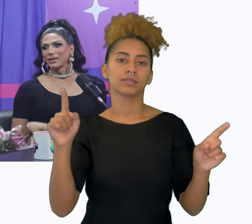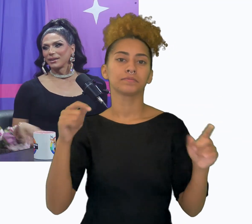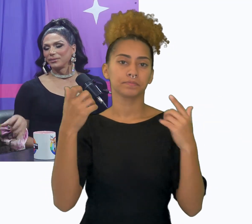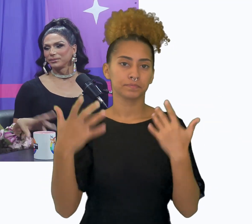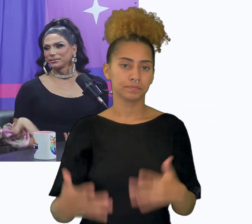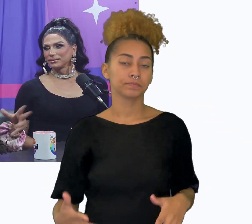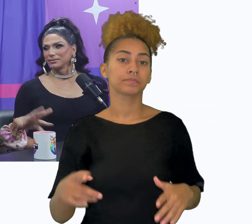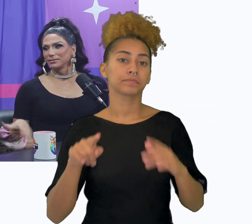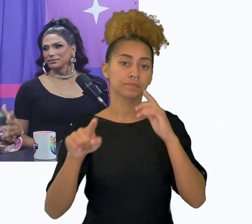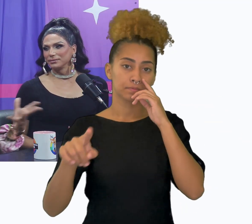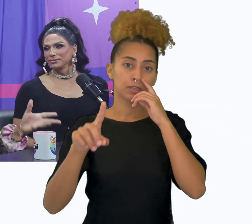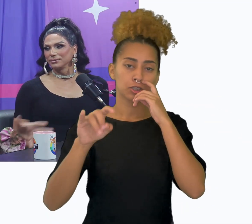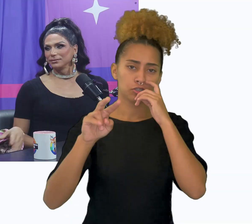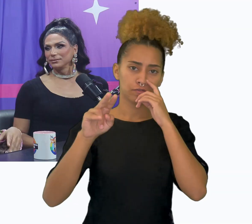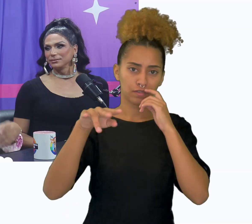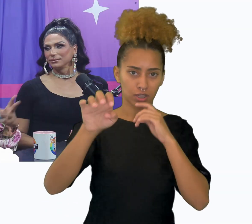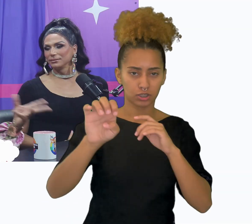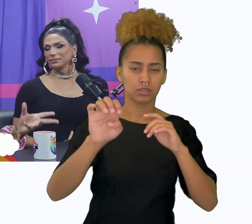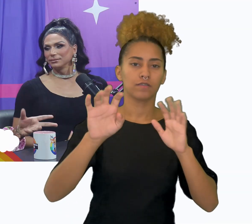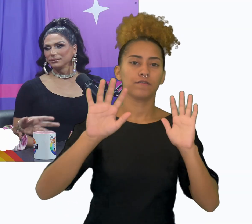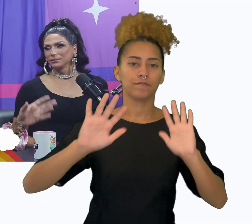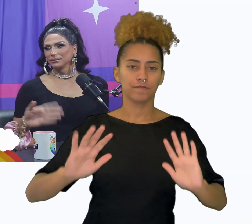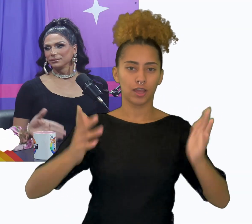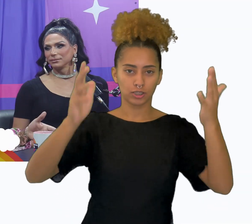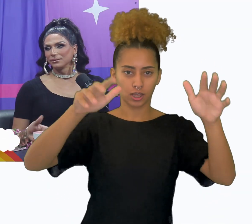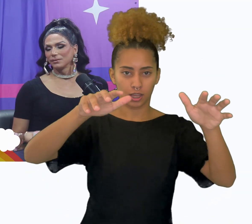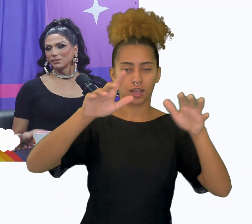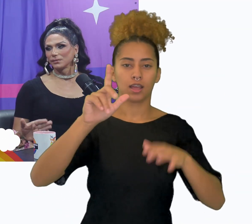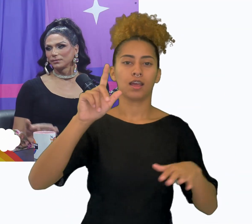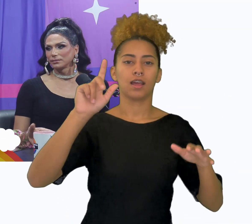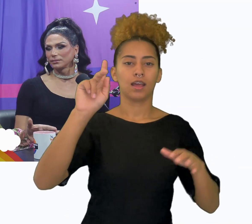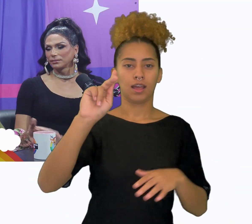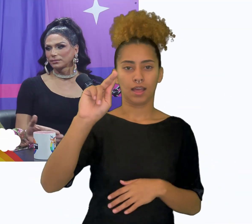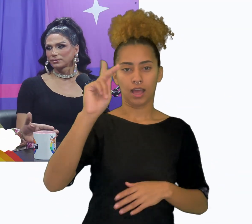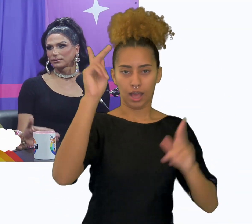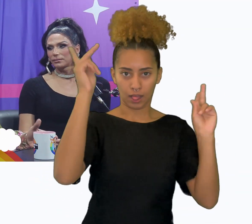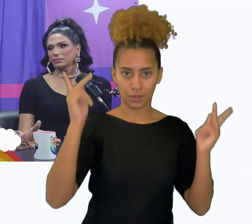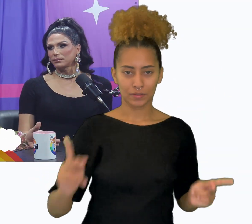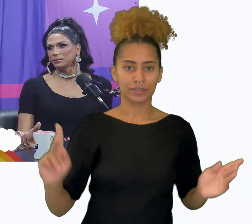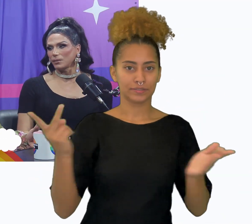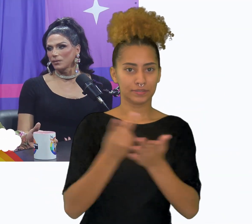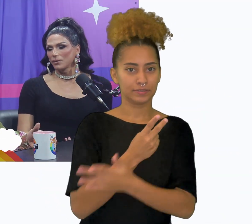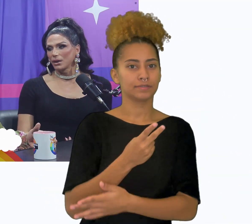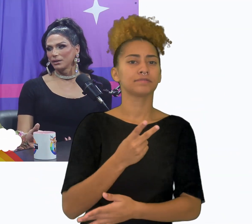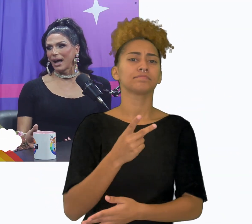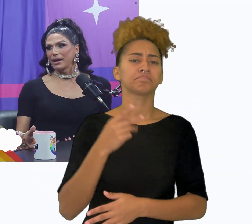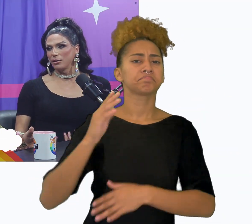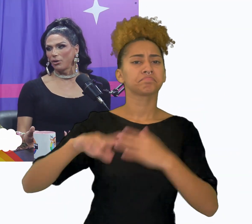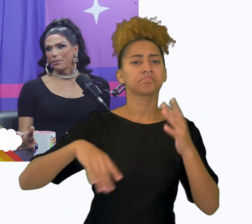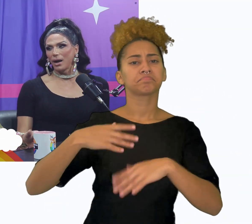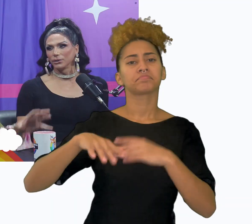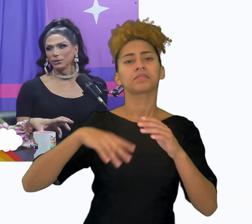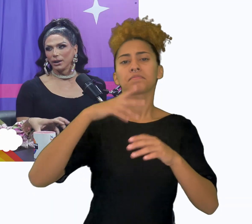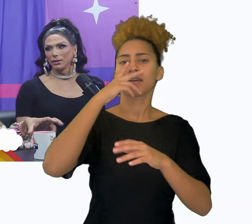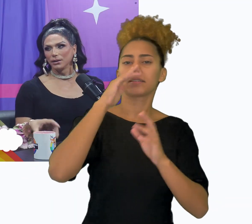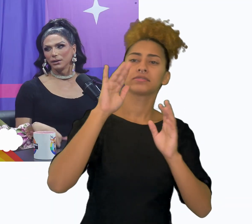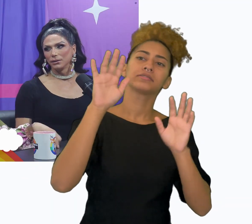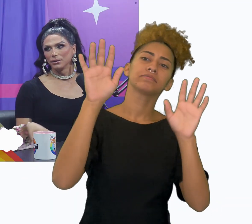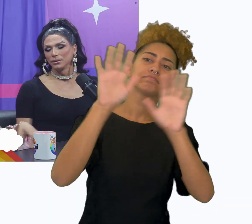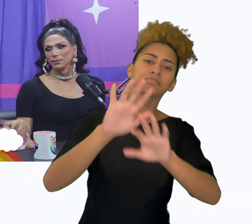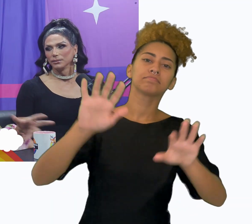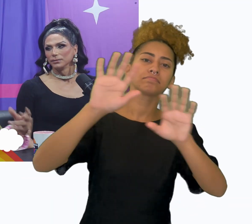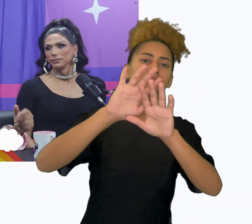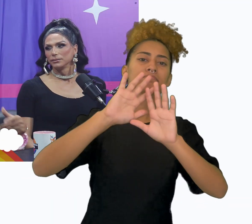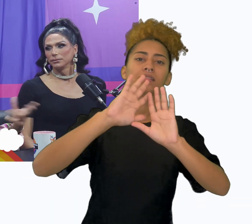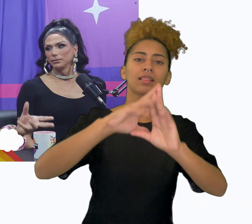assim, o Halloween da Divine era tradicional, uma super festa. Com o tempo, ela foi meio que se desgastando. E daquele formato, do né?